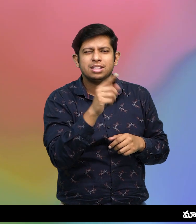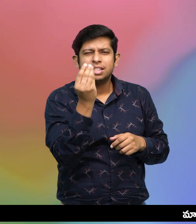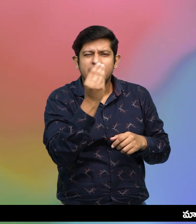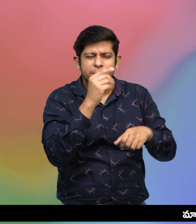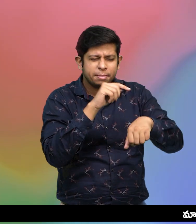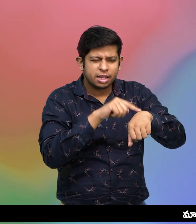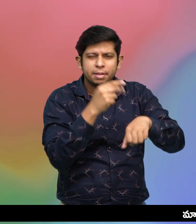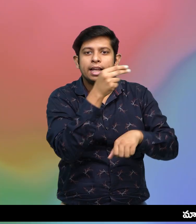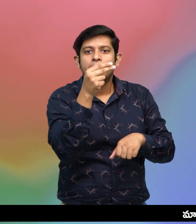మార్సుపియల్ అని పిలుస్తారు.